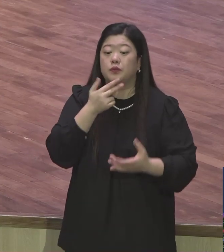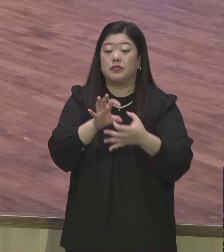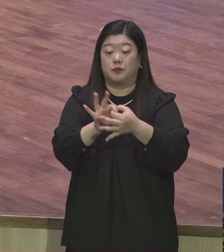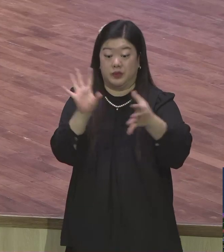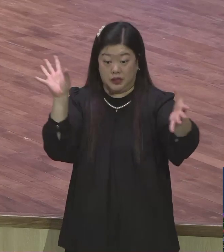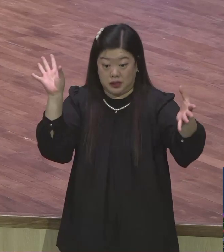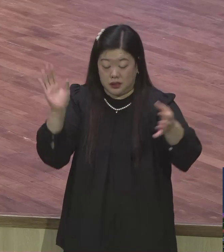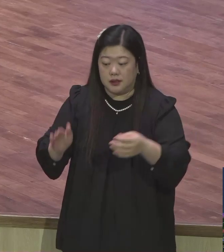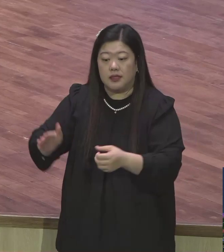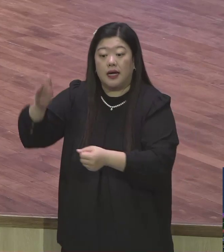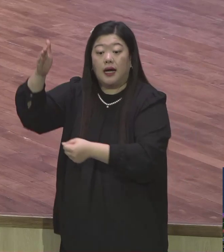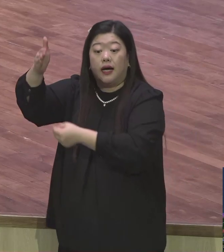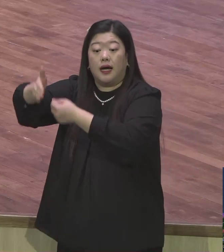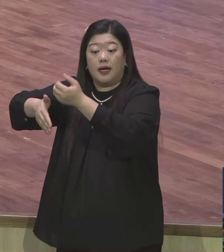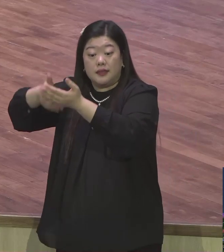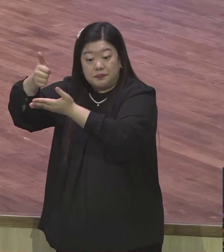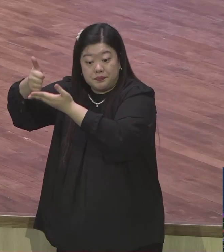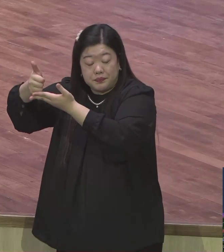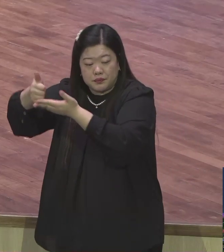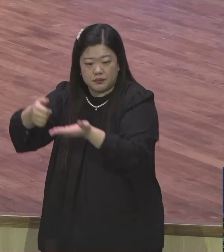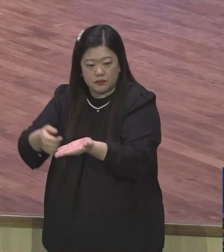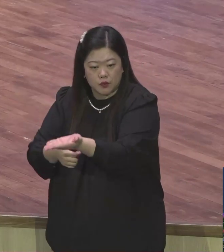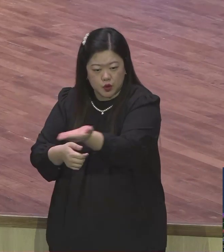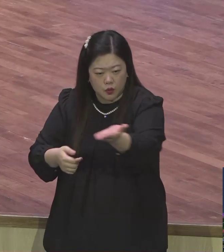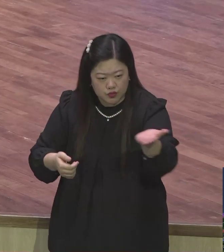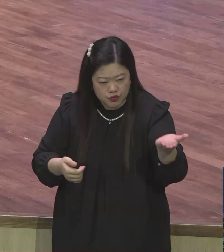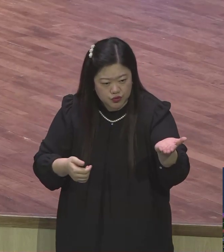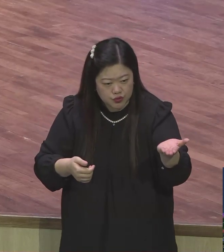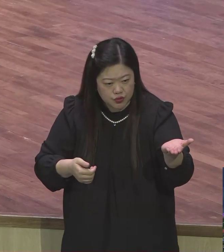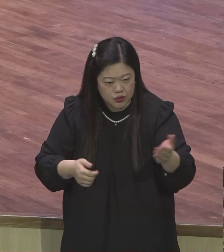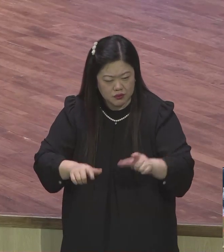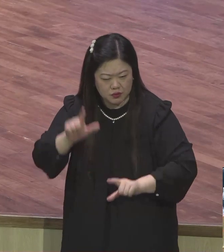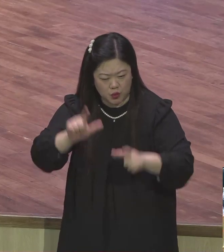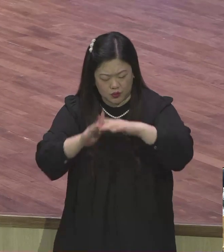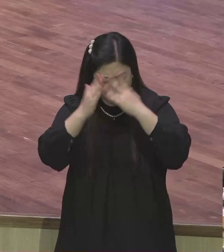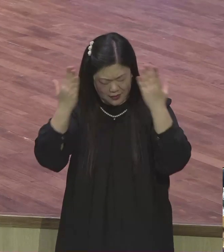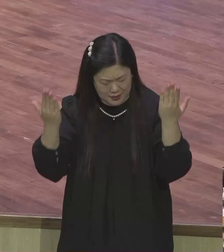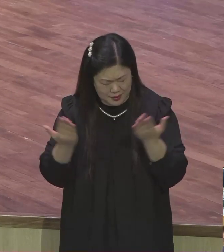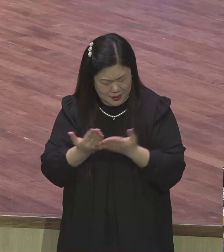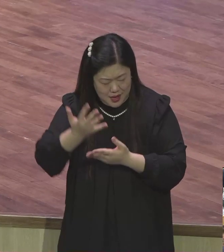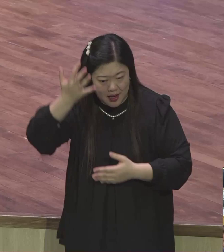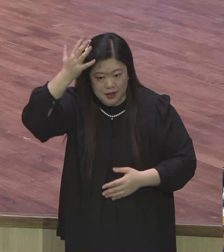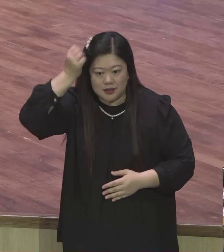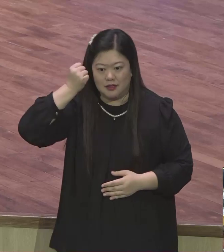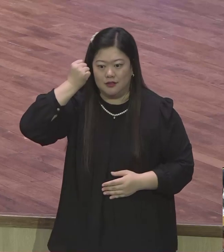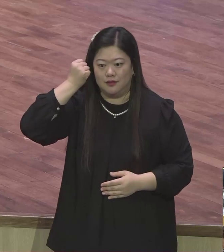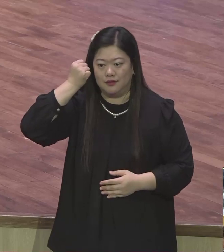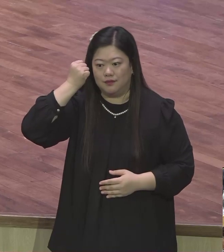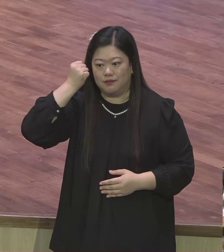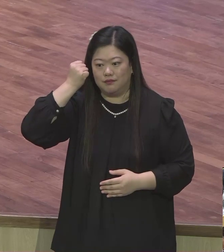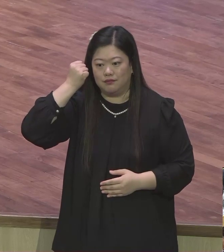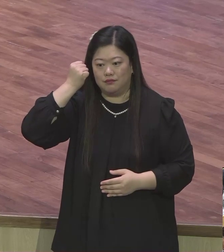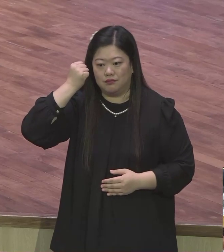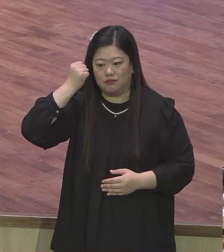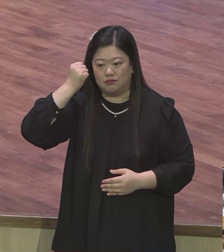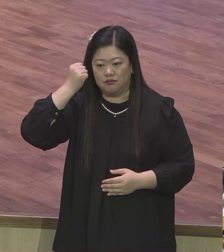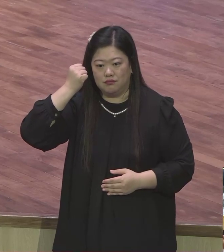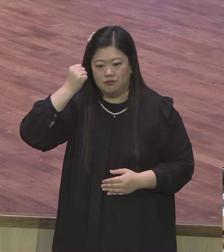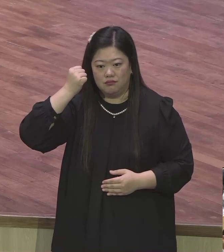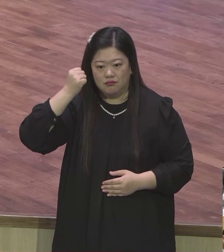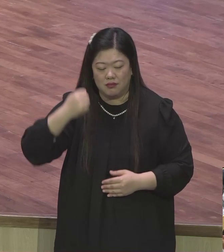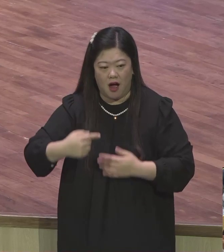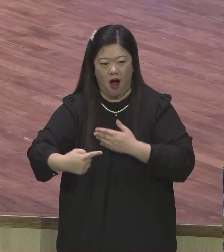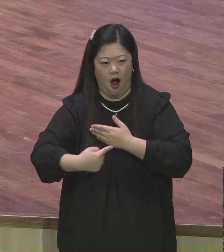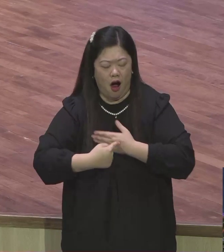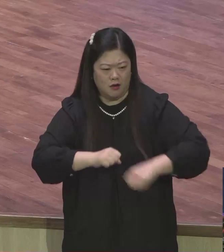하나님은 여러분의 헌신을 기억하고 계신다는 겁니다. 하나님은 다 알고 계세요.